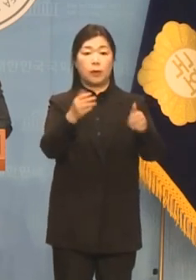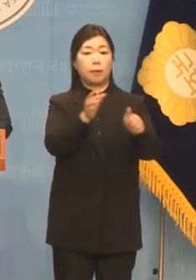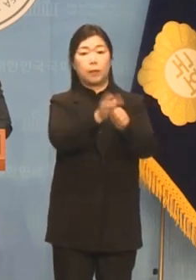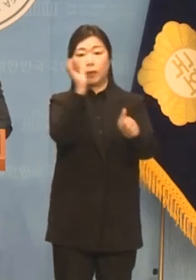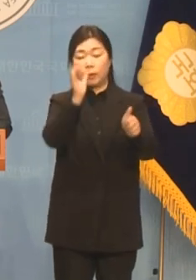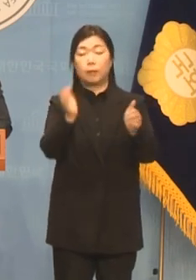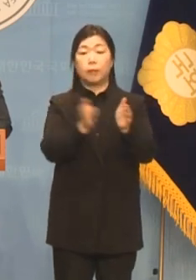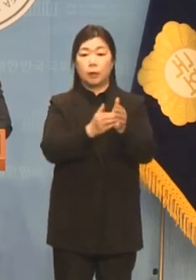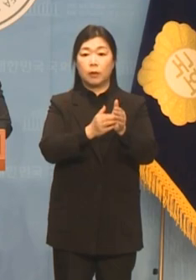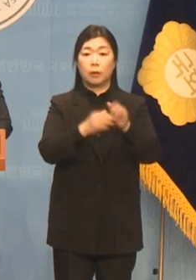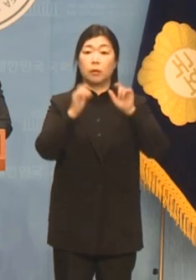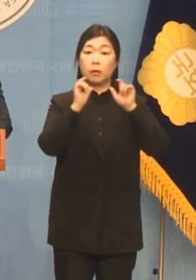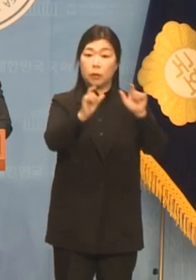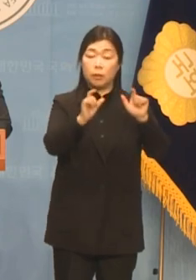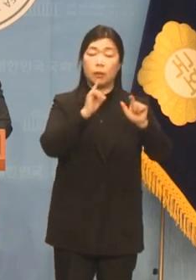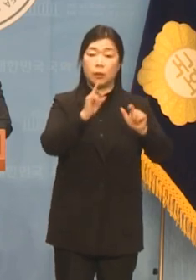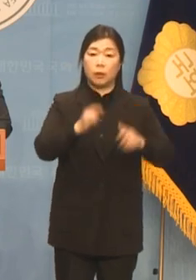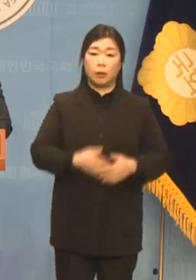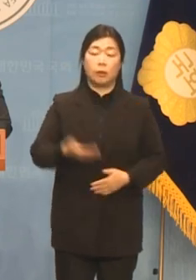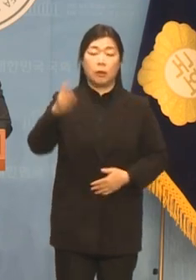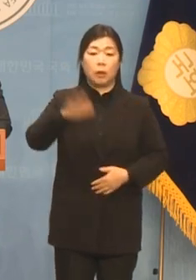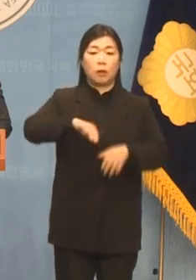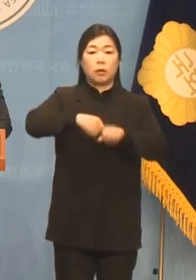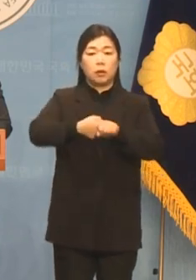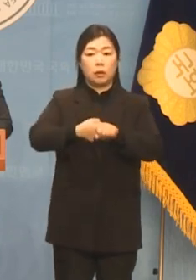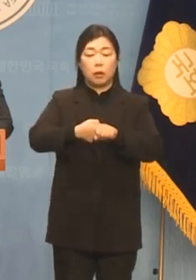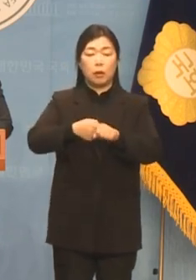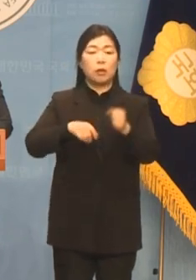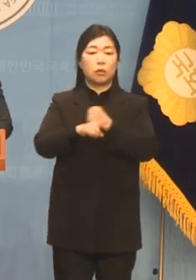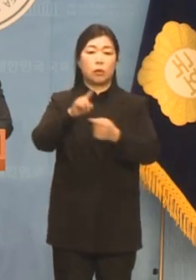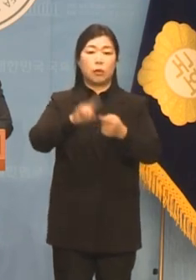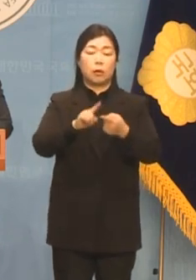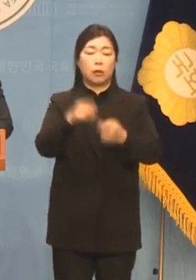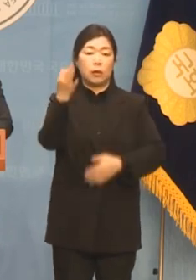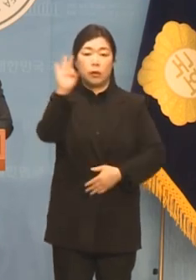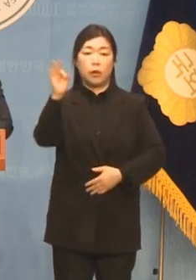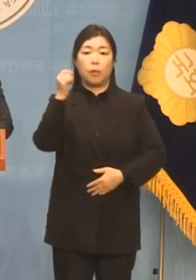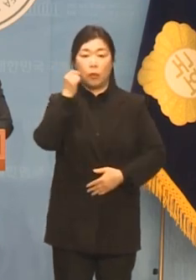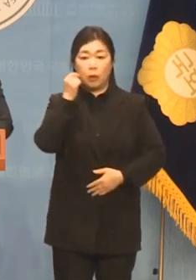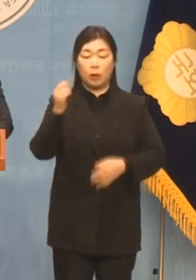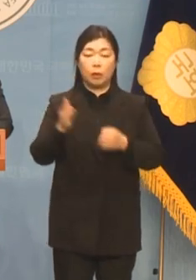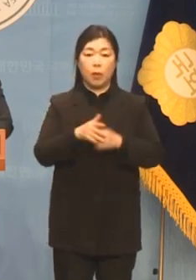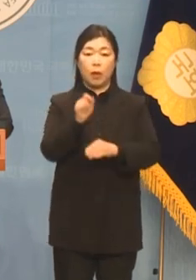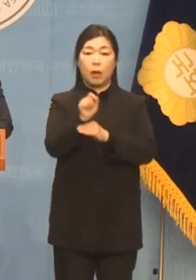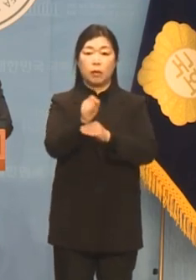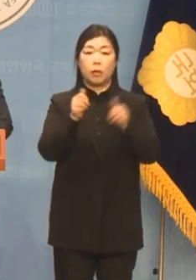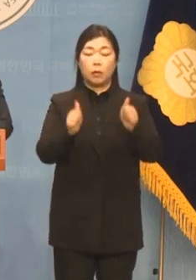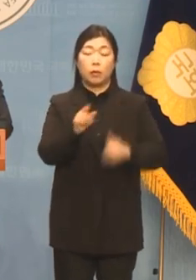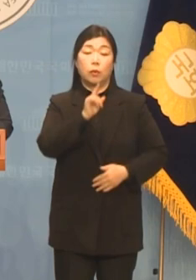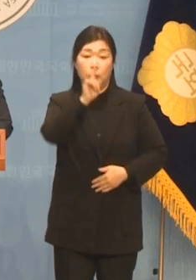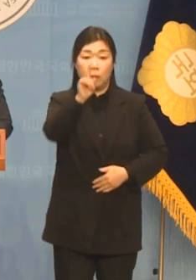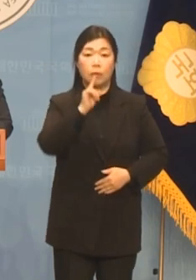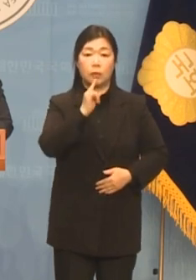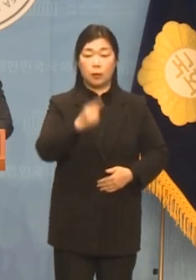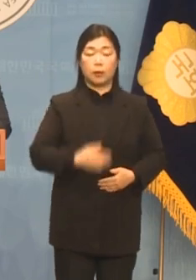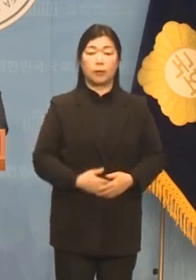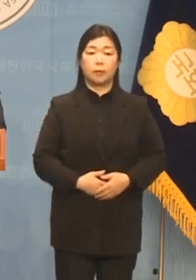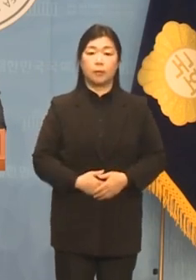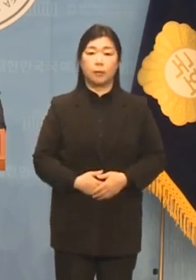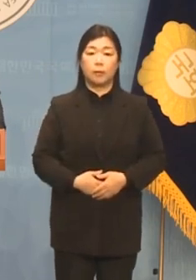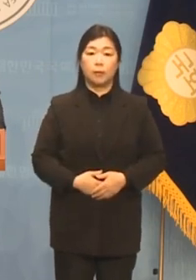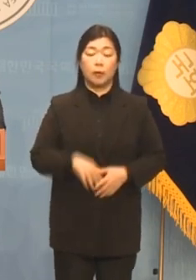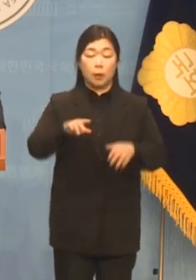조국 대표측은 징계 사유 자체를 인정할 수 없다며 행정소송을 제기하겠다고 밝혔습니다이는